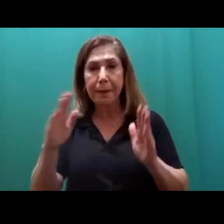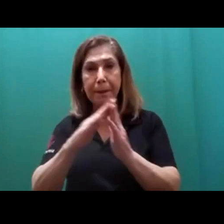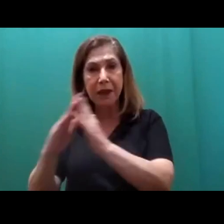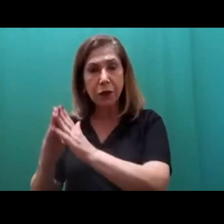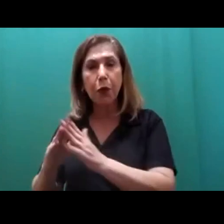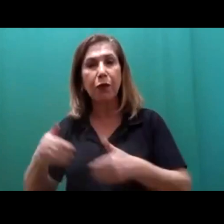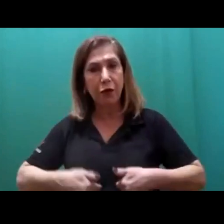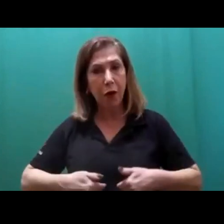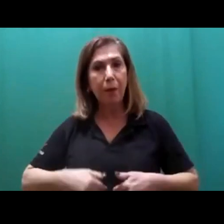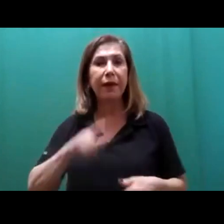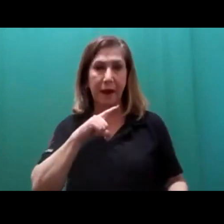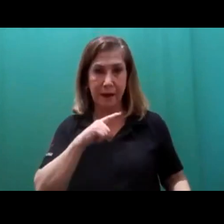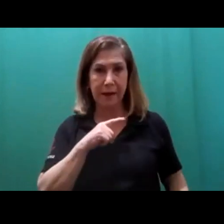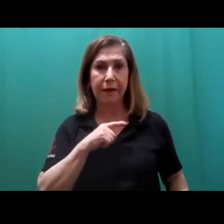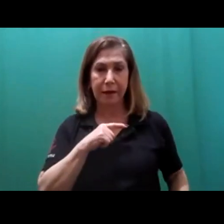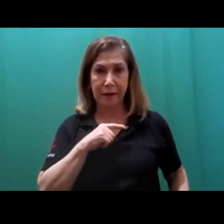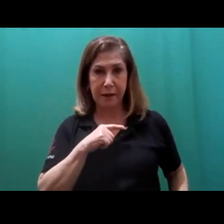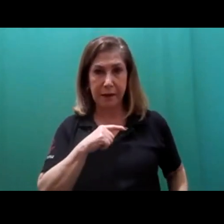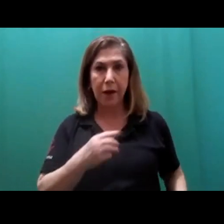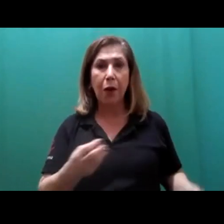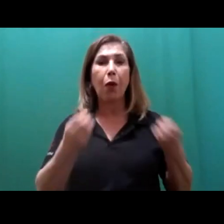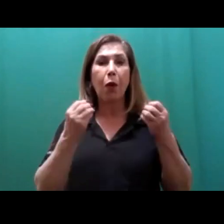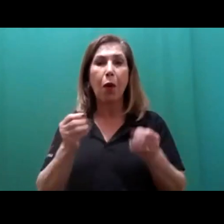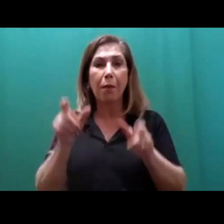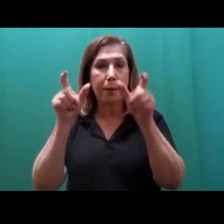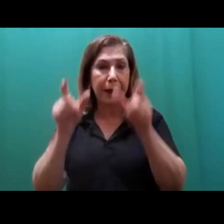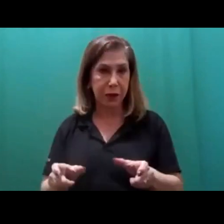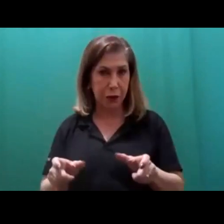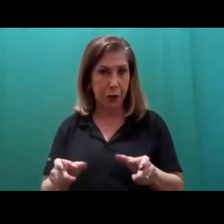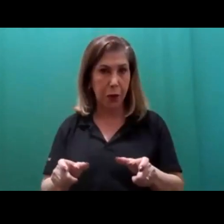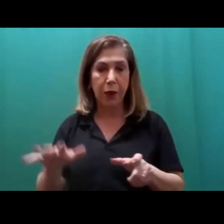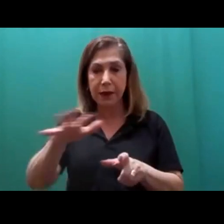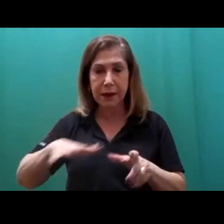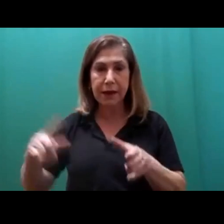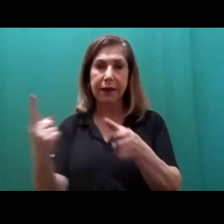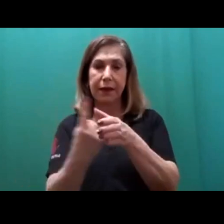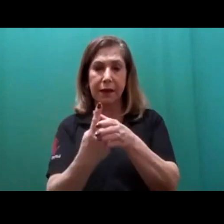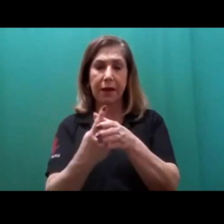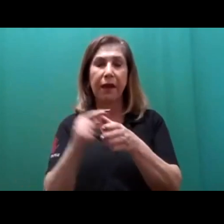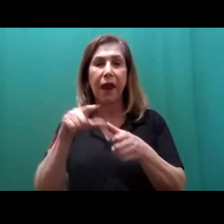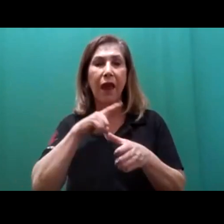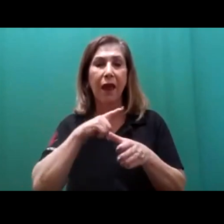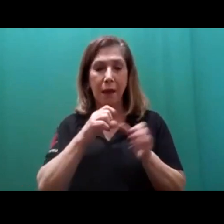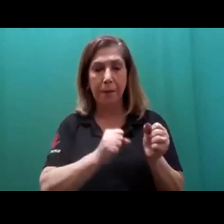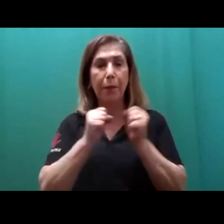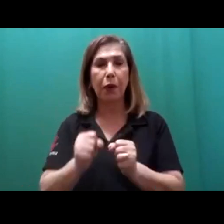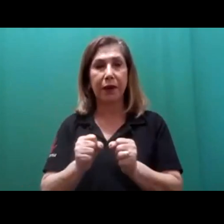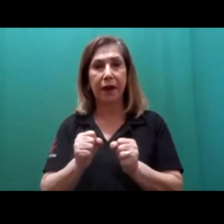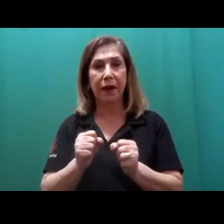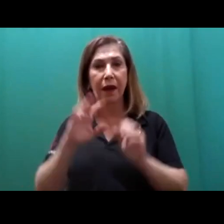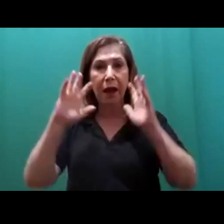é que as pessoas que estão nessa realidade são inseridas nos espaços de poder e realmente